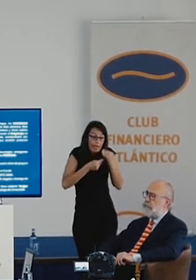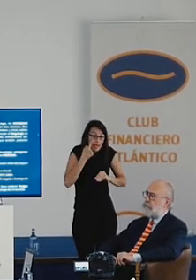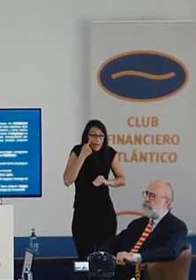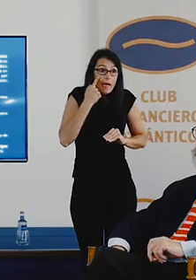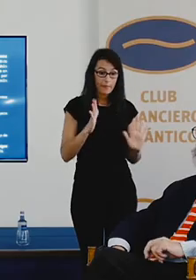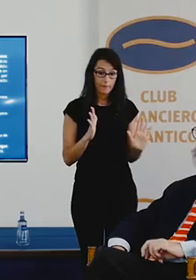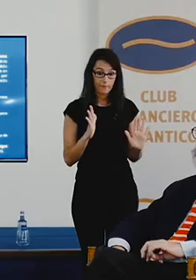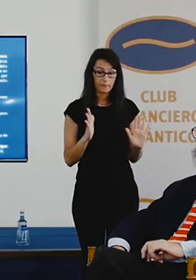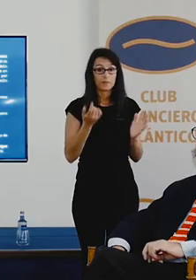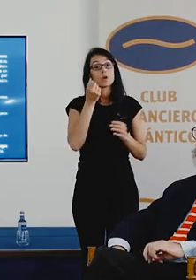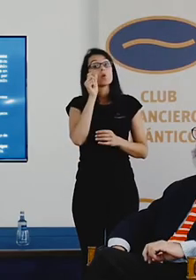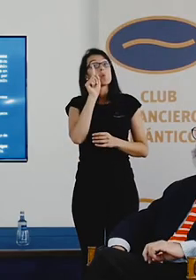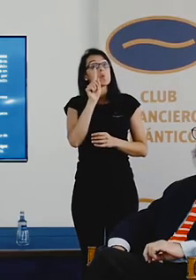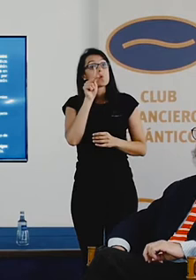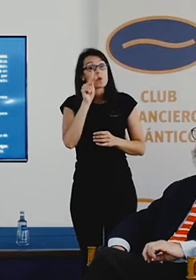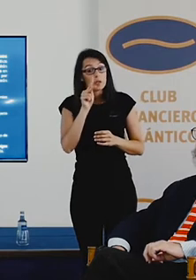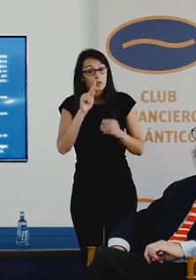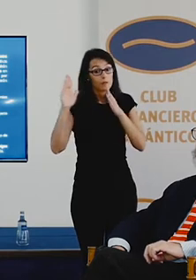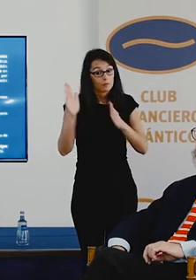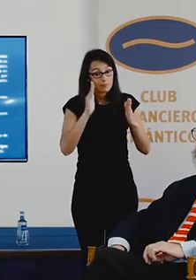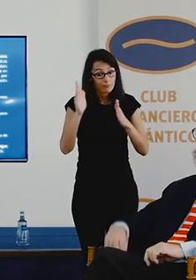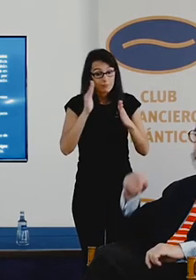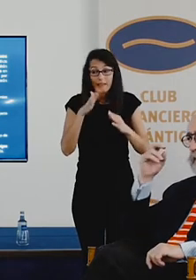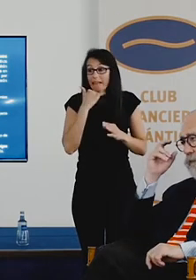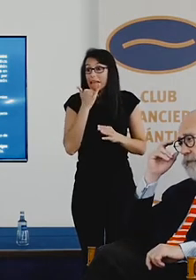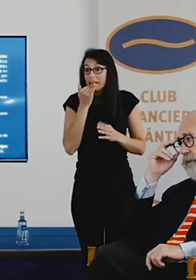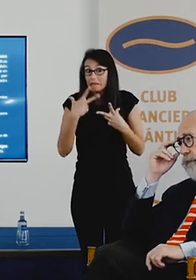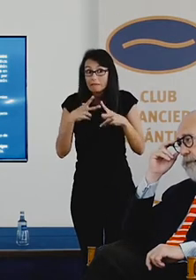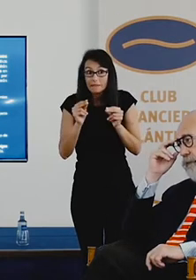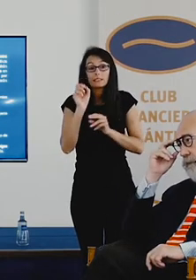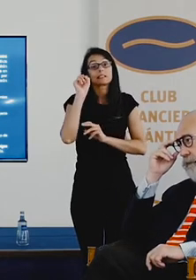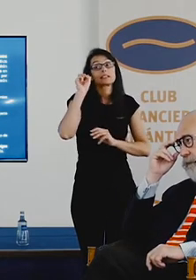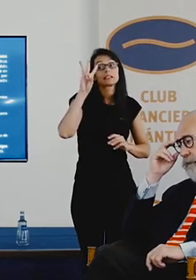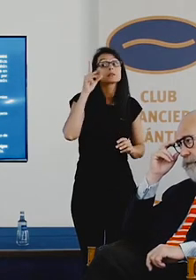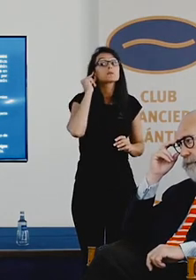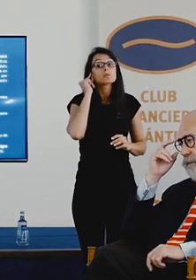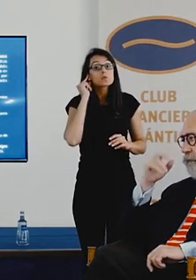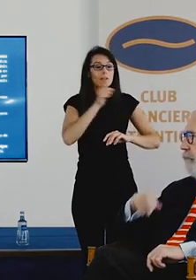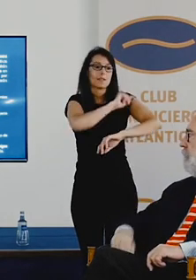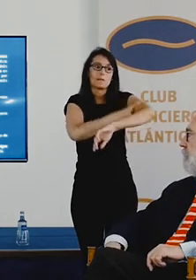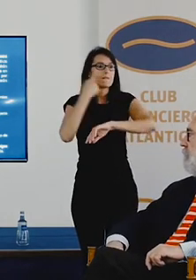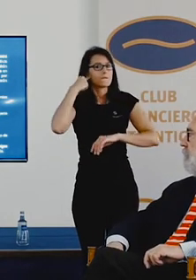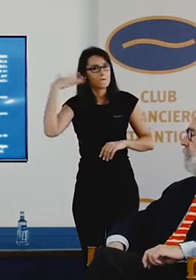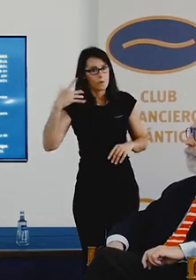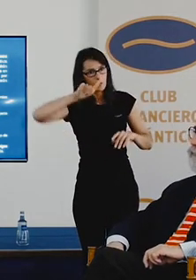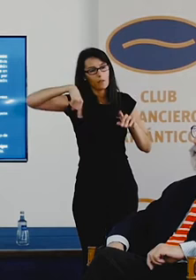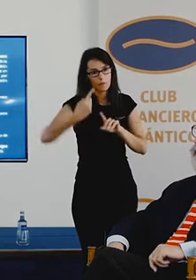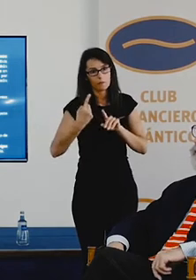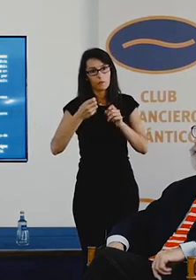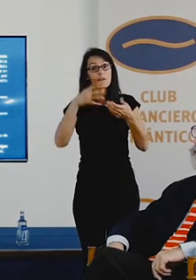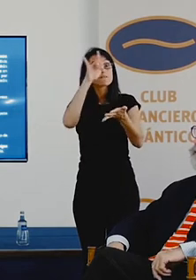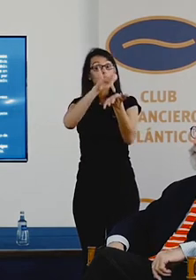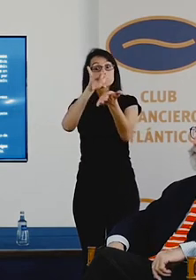la última milla de la etapa con nosotros y ver la tecnología. 13 mujeres del deporte famosas que ahora veréis. Aquí, ahí abajo